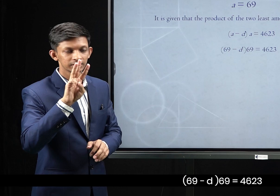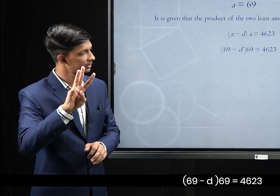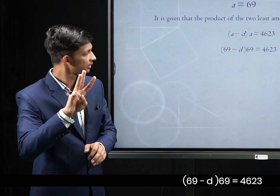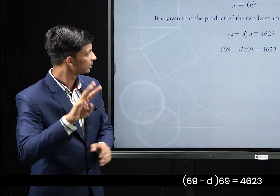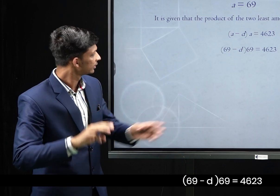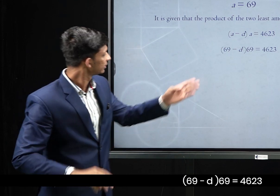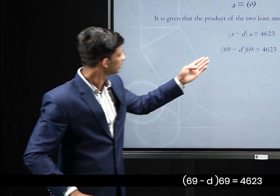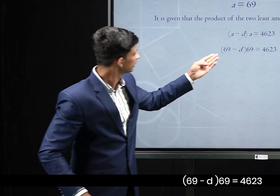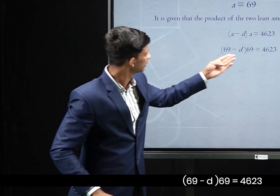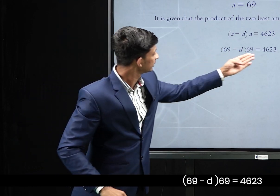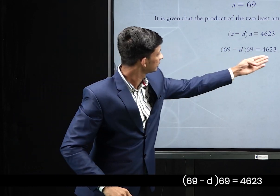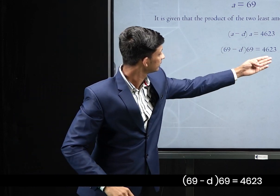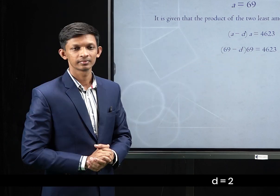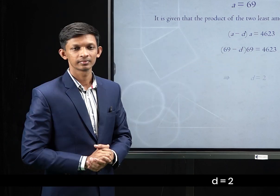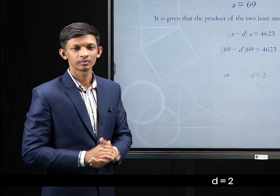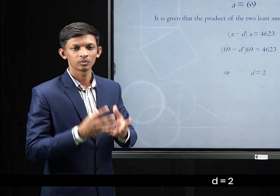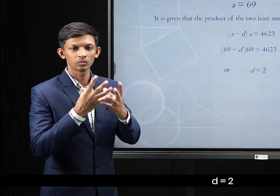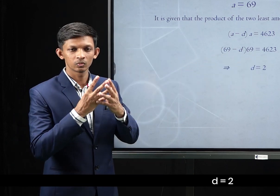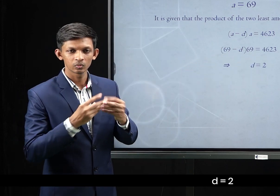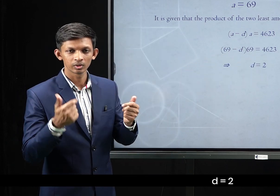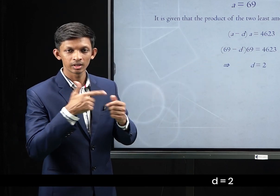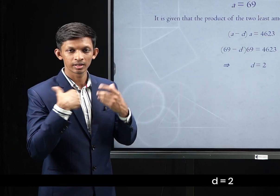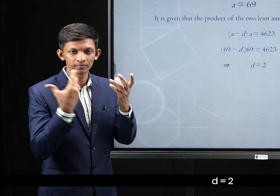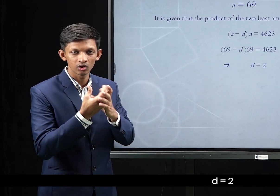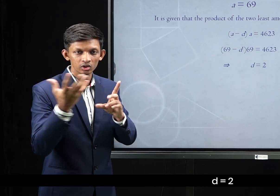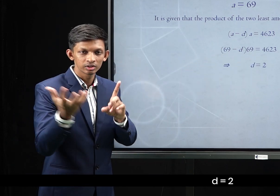4623. டி ஈடு 2.